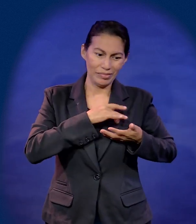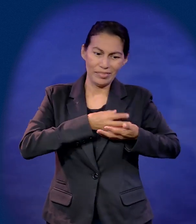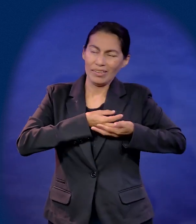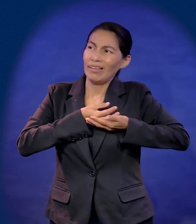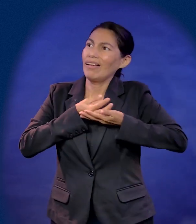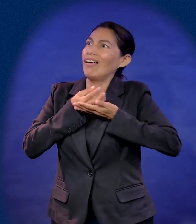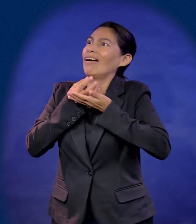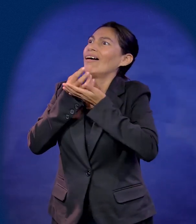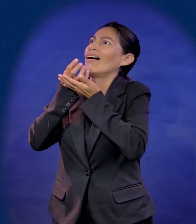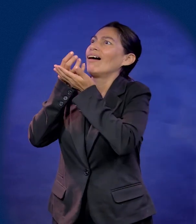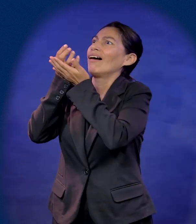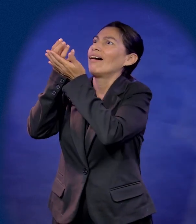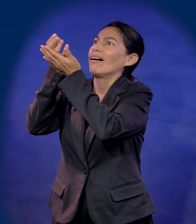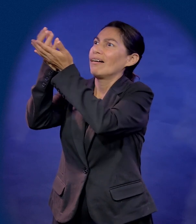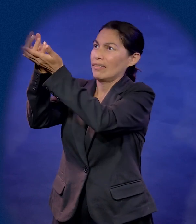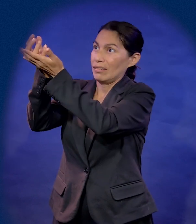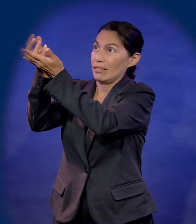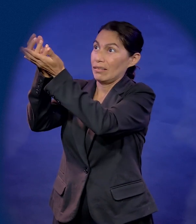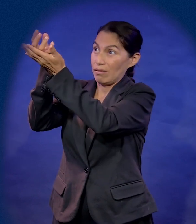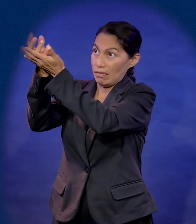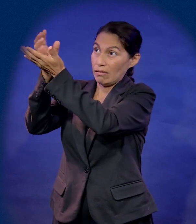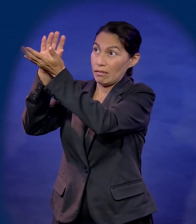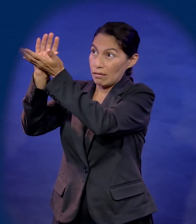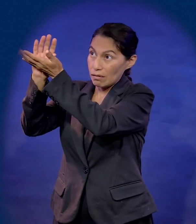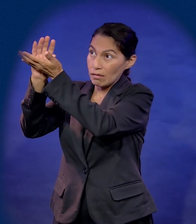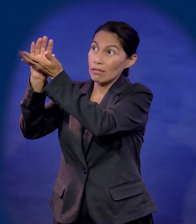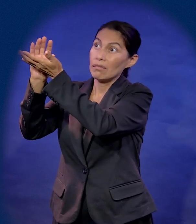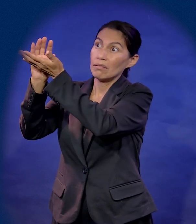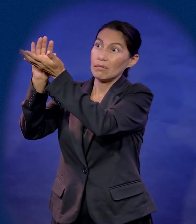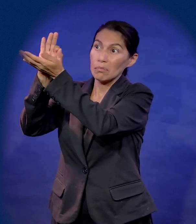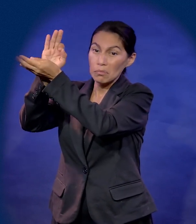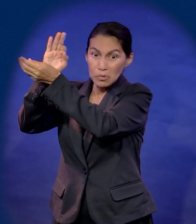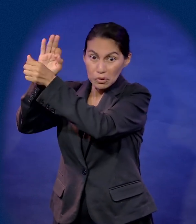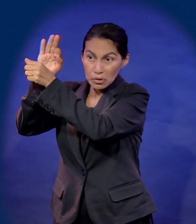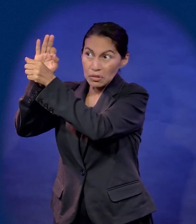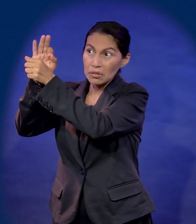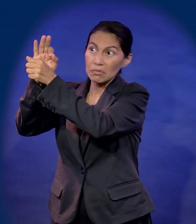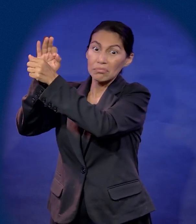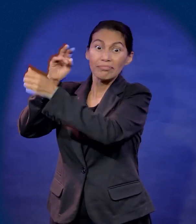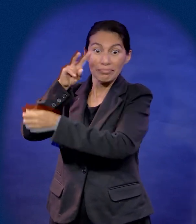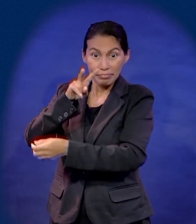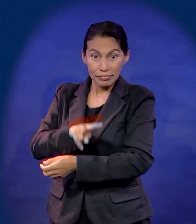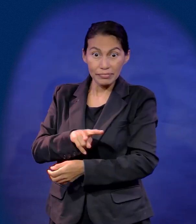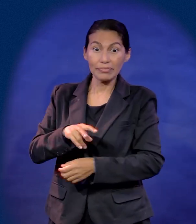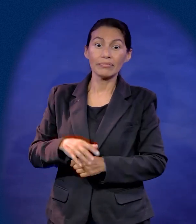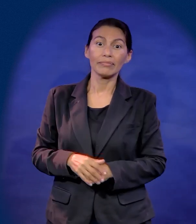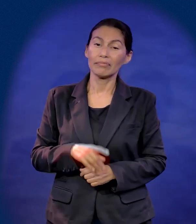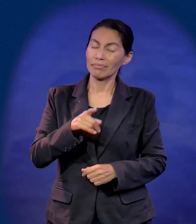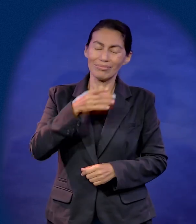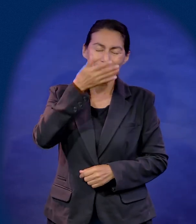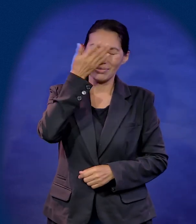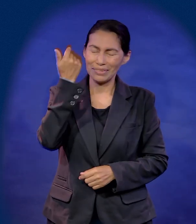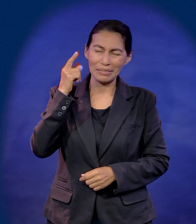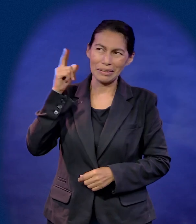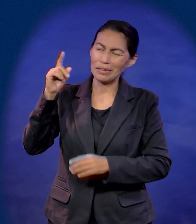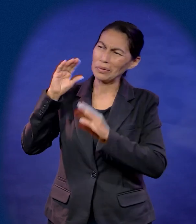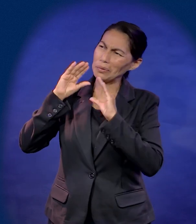corazón antes que a nadie a Jesucristo. Dáselo a Él, dáselo. Él lo va a